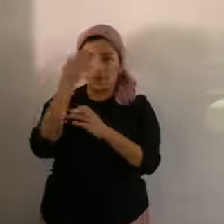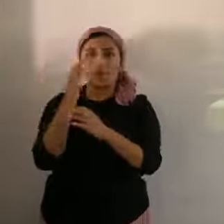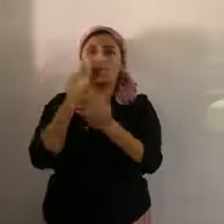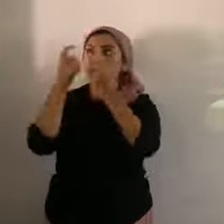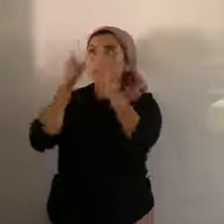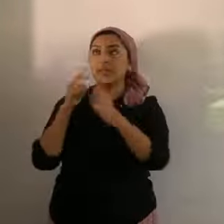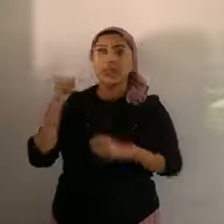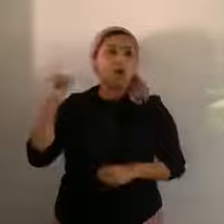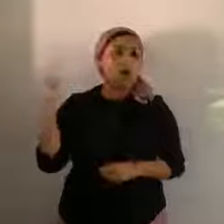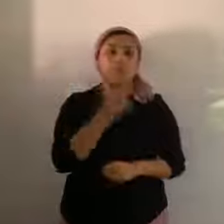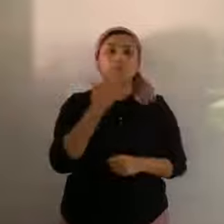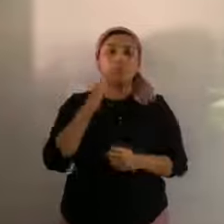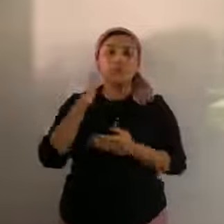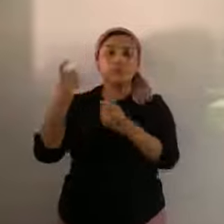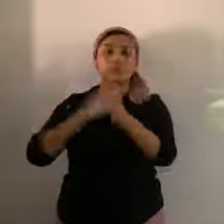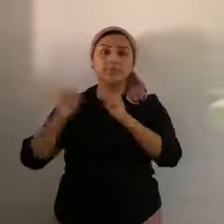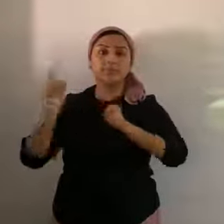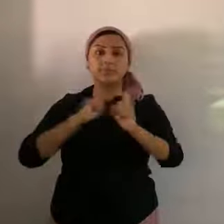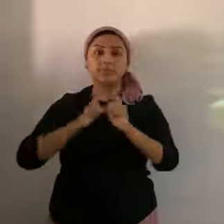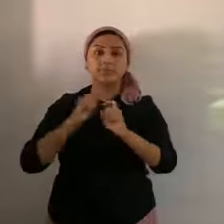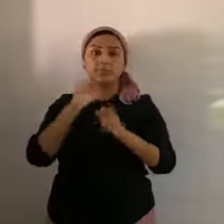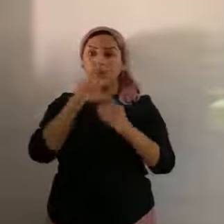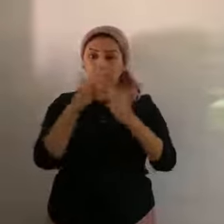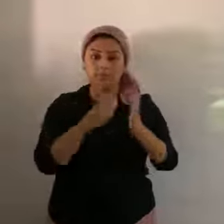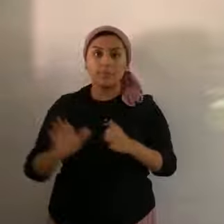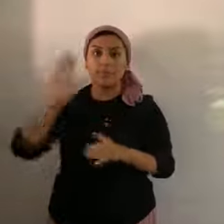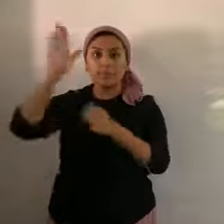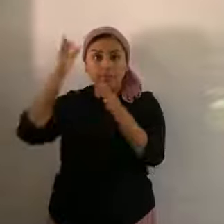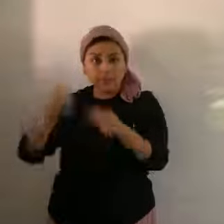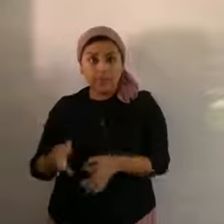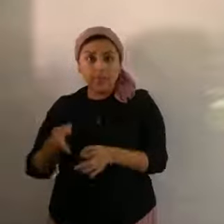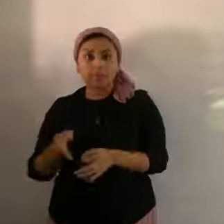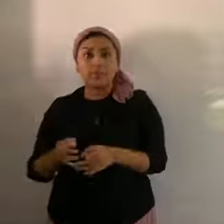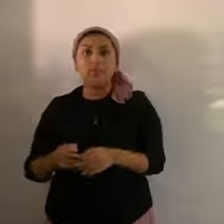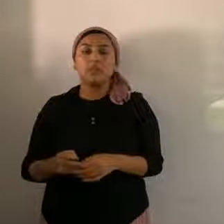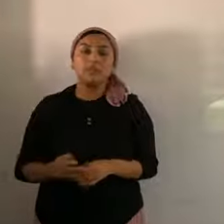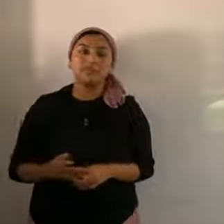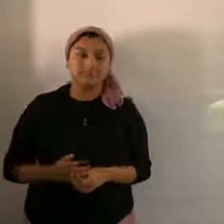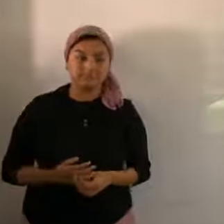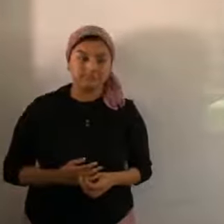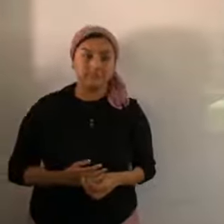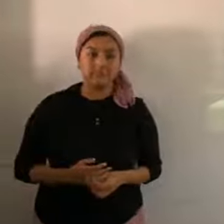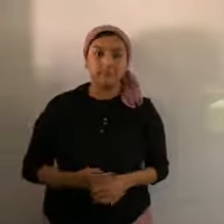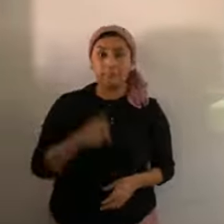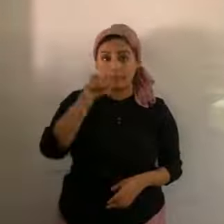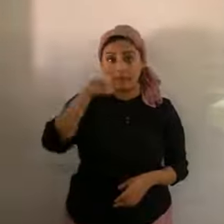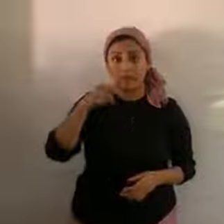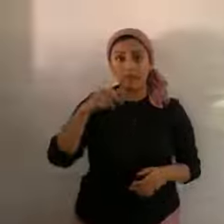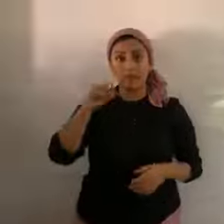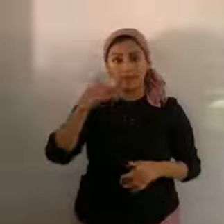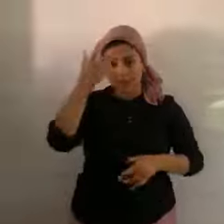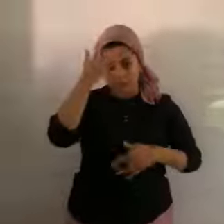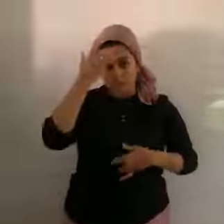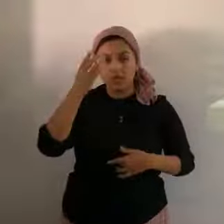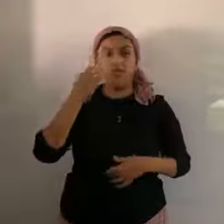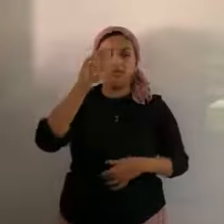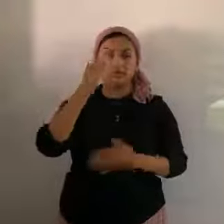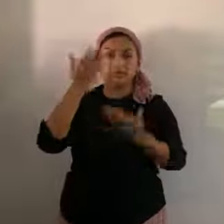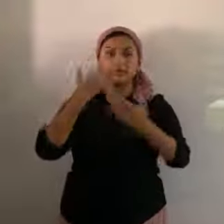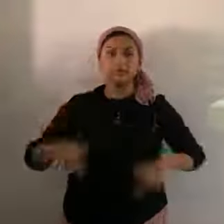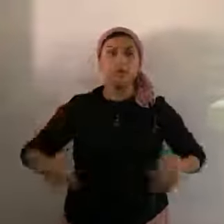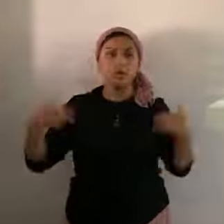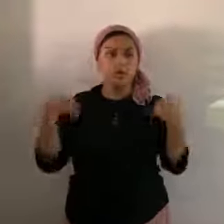Nada, nada. Todo es según su voluntad, pero nada será negado. Te hace falta salud, el Eterno es bueno y nos restaura